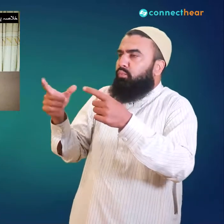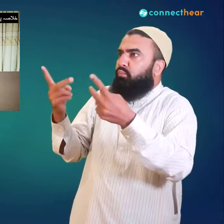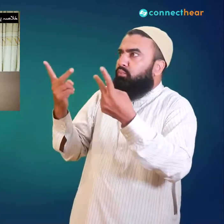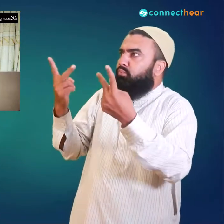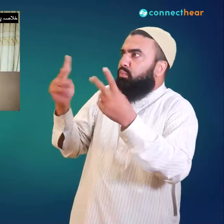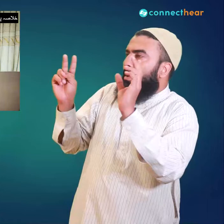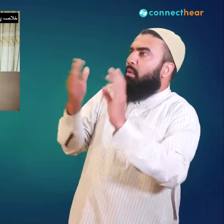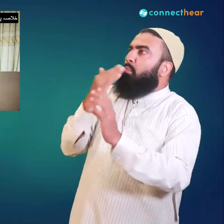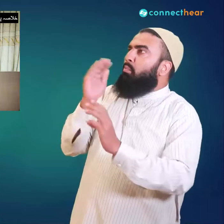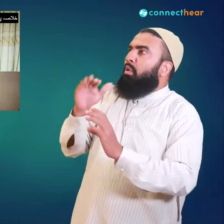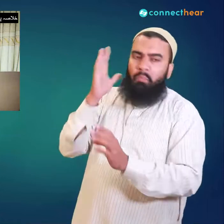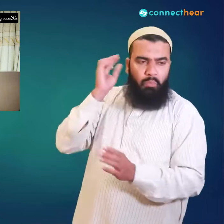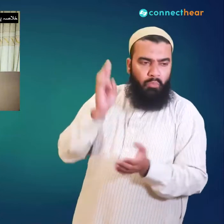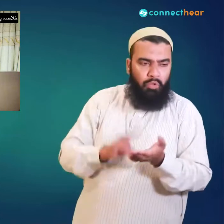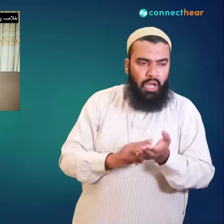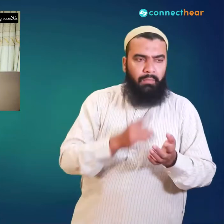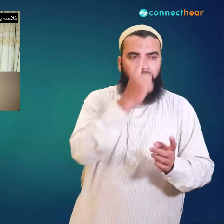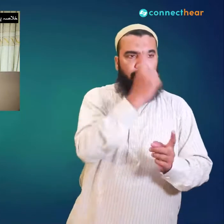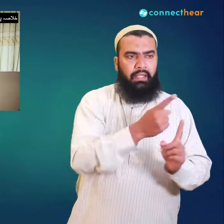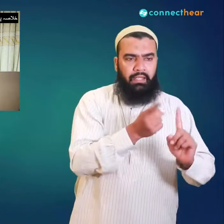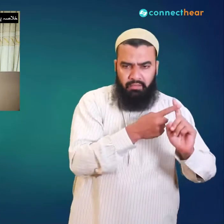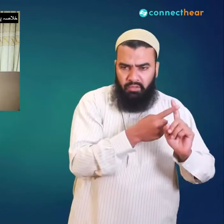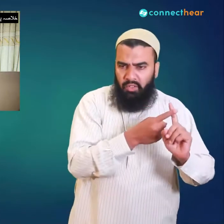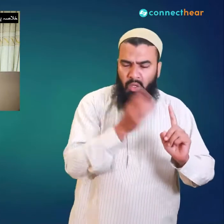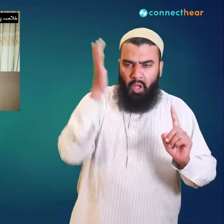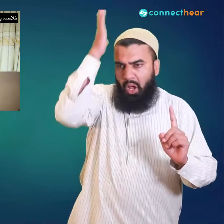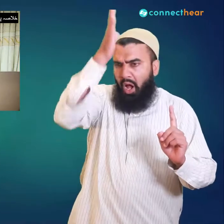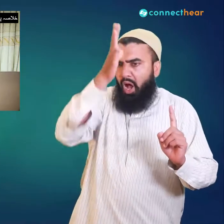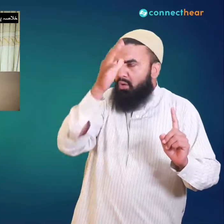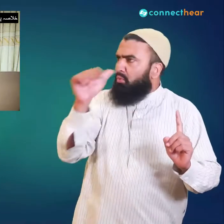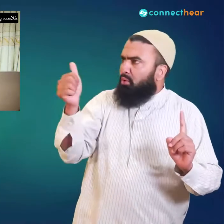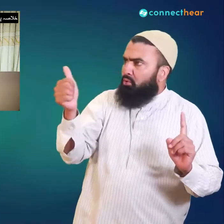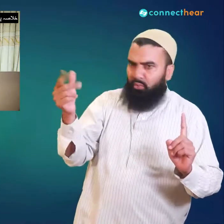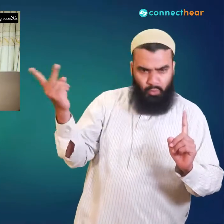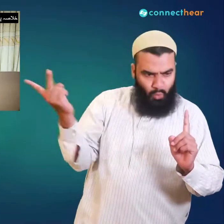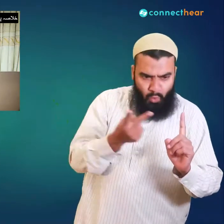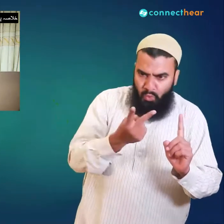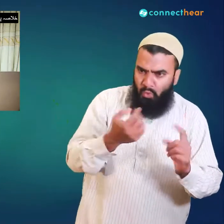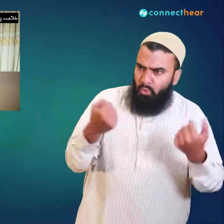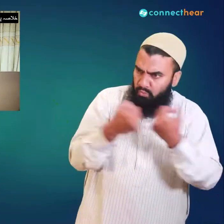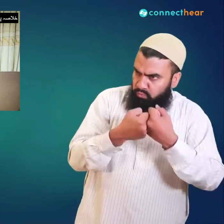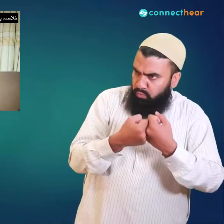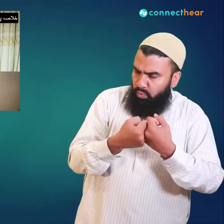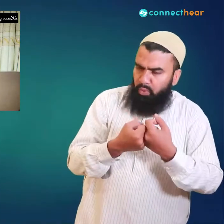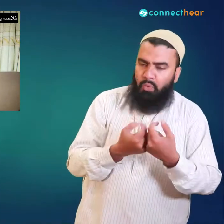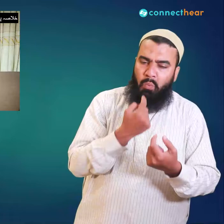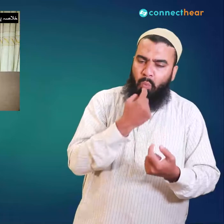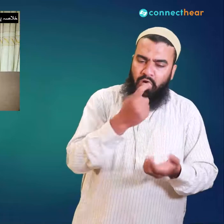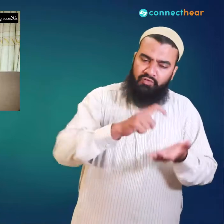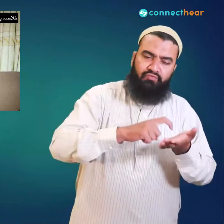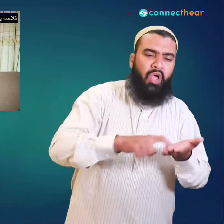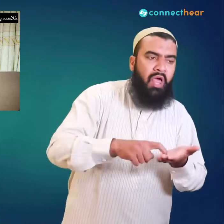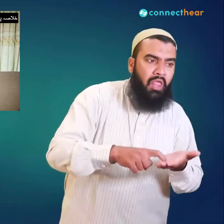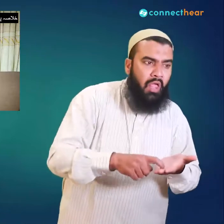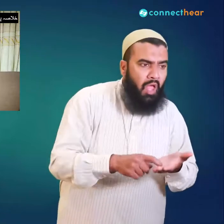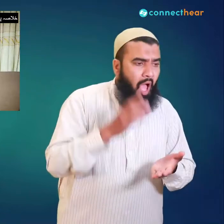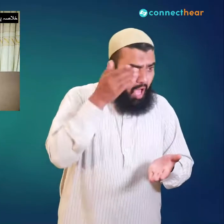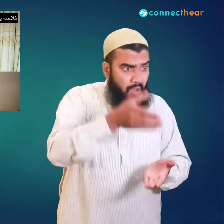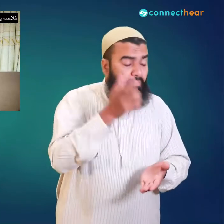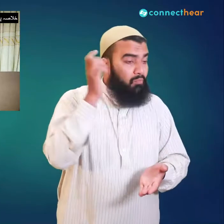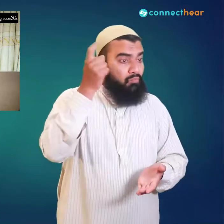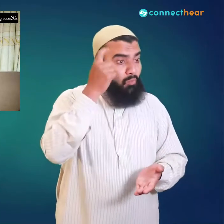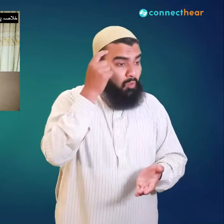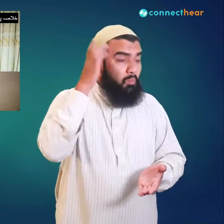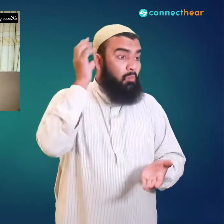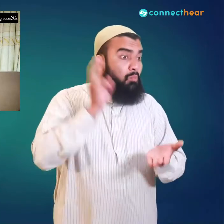کر دیا گیا اور فرمایا کہ 100 ہوں تو 1000 کافروں سے لڑیں۔ اس آیت میں فرمایا گیا الآن خفف